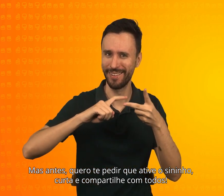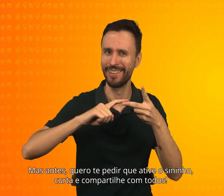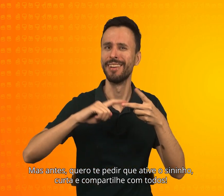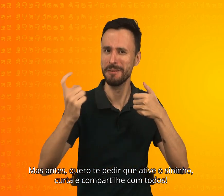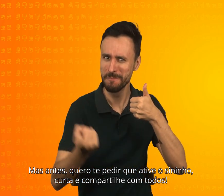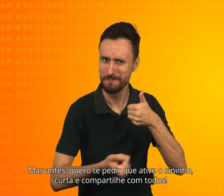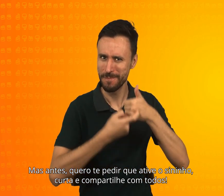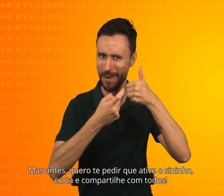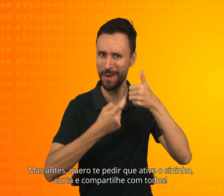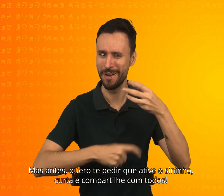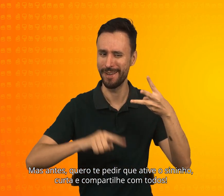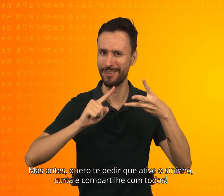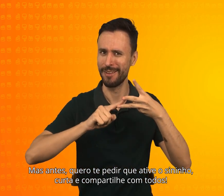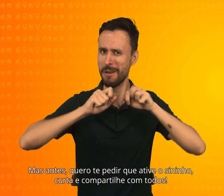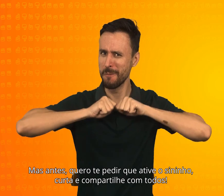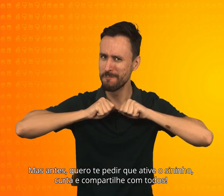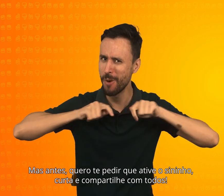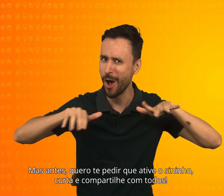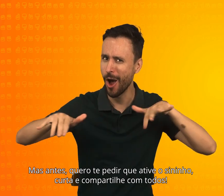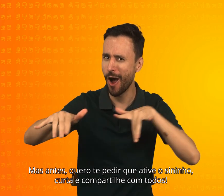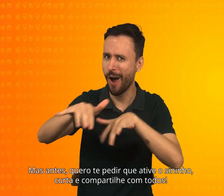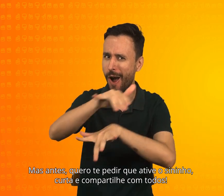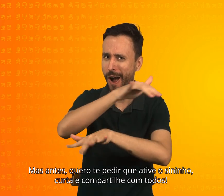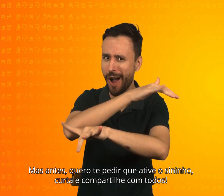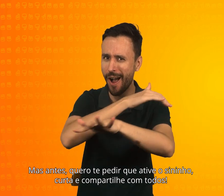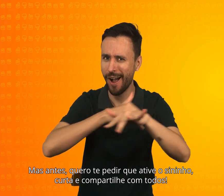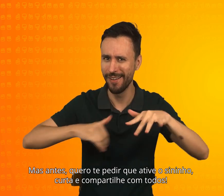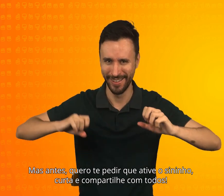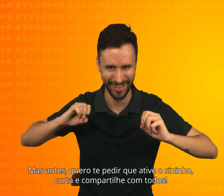curta e compartilhe com todos!